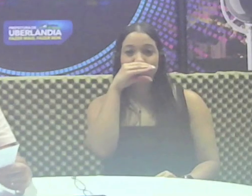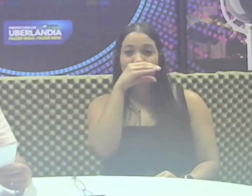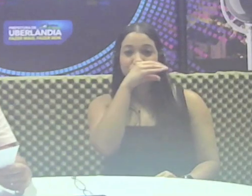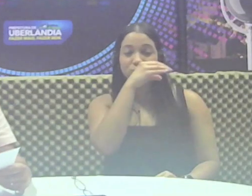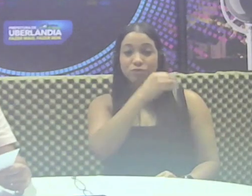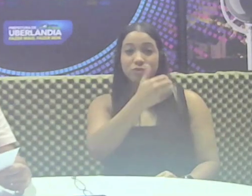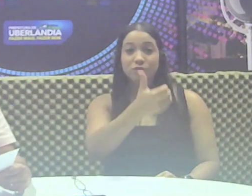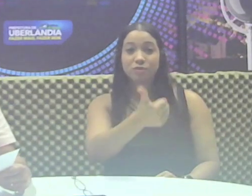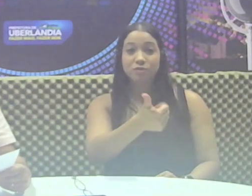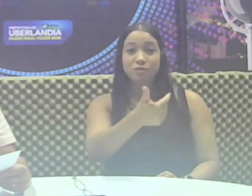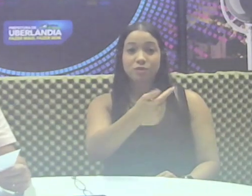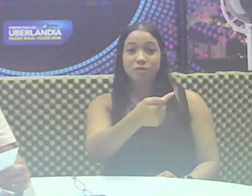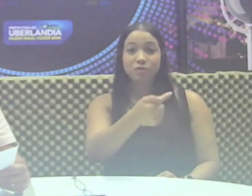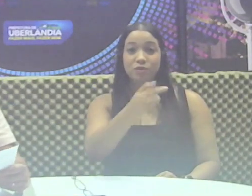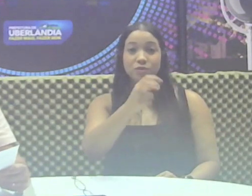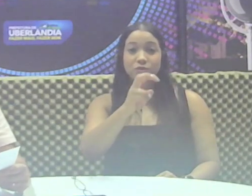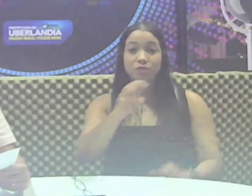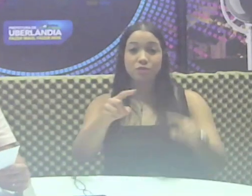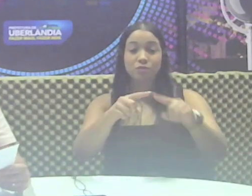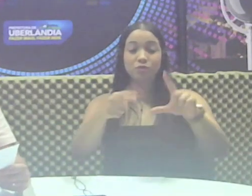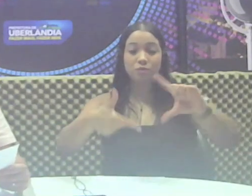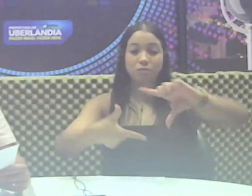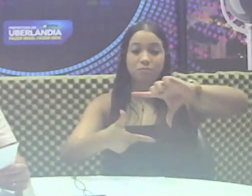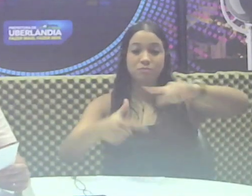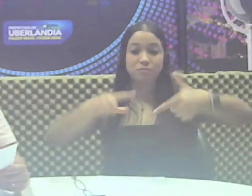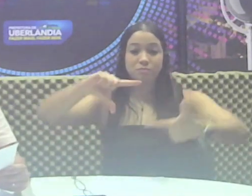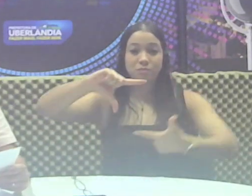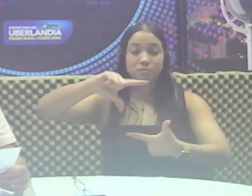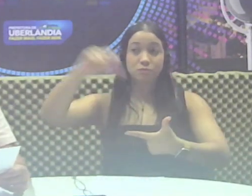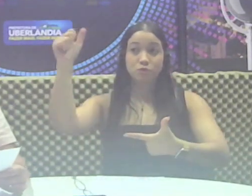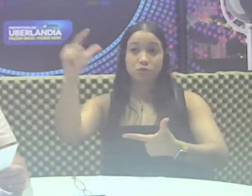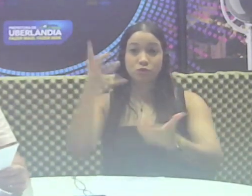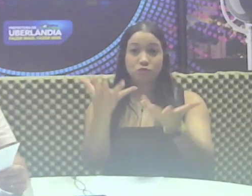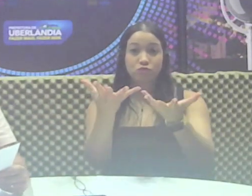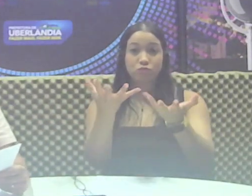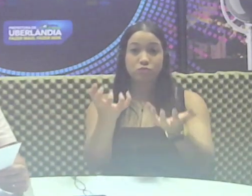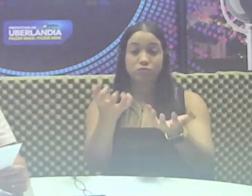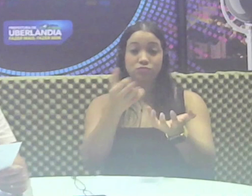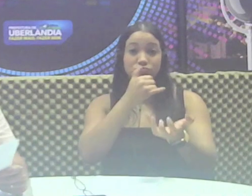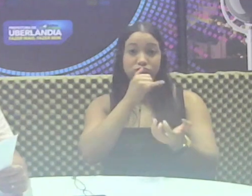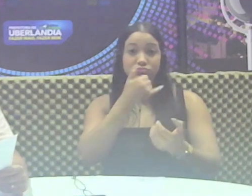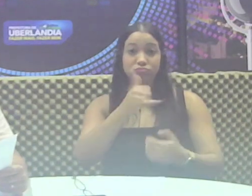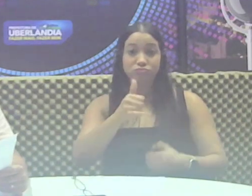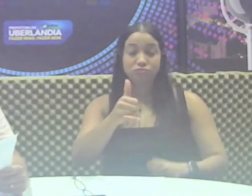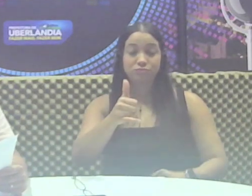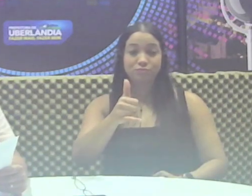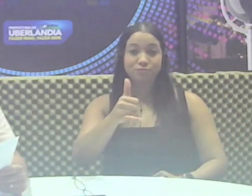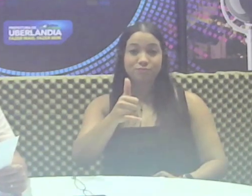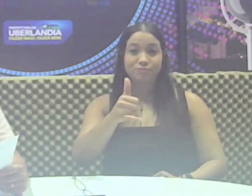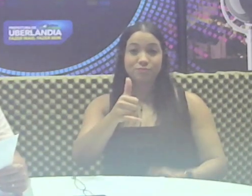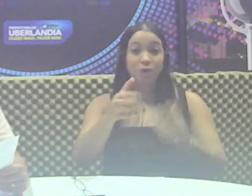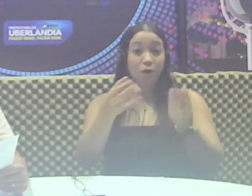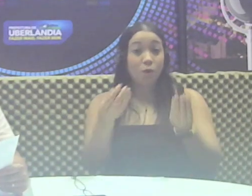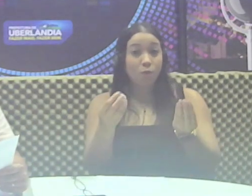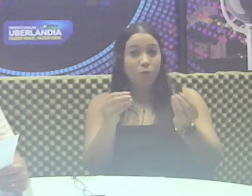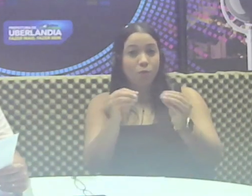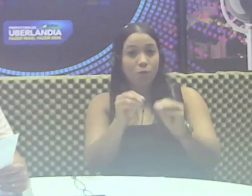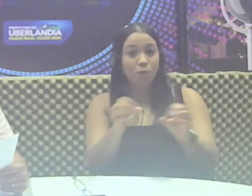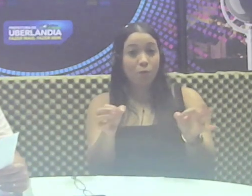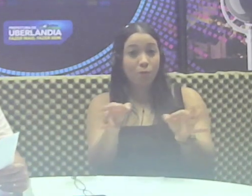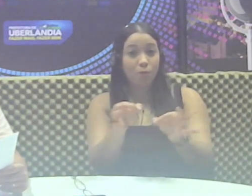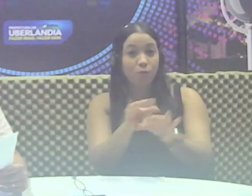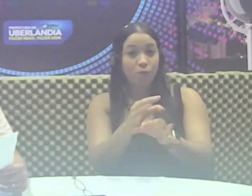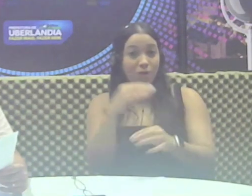instalação de 175 placas solares para captação de energia do sol. Com a implantação do sistema